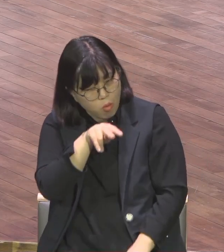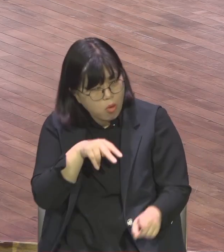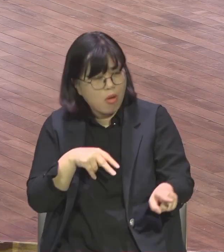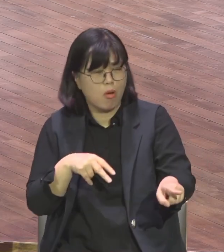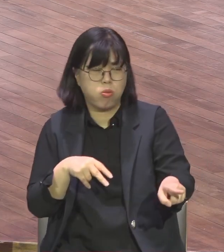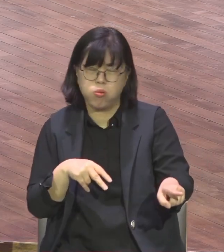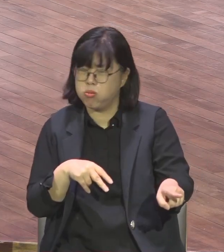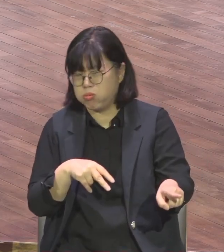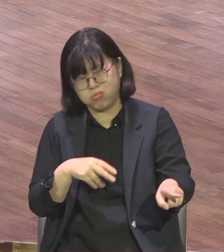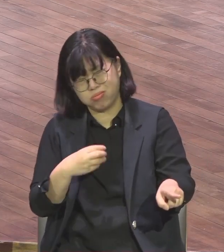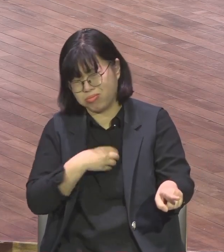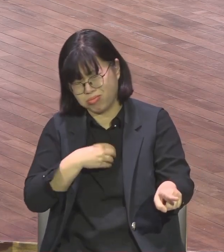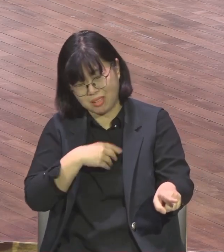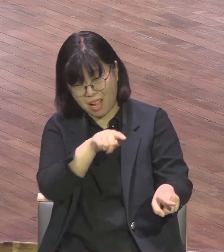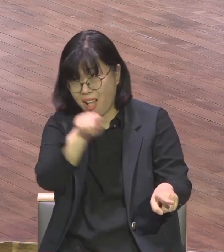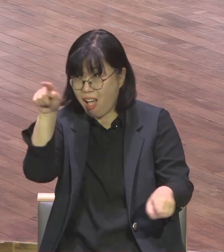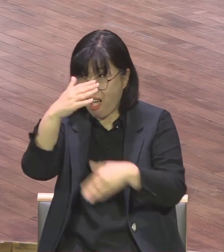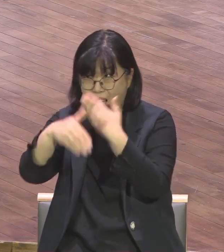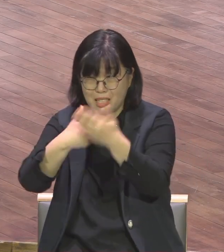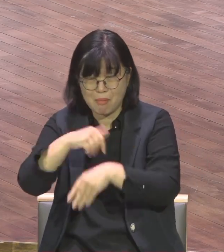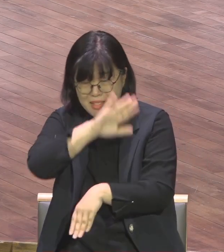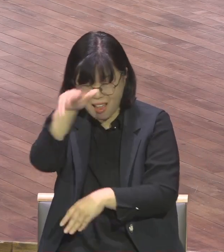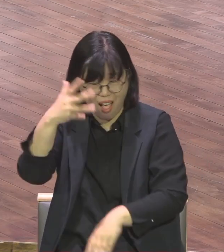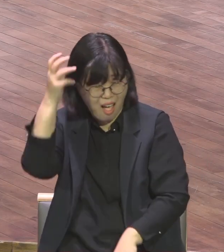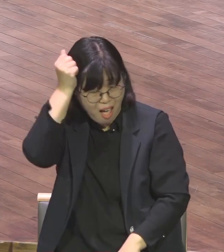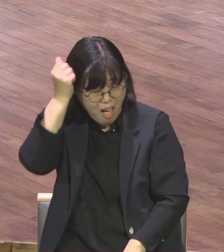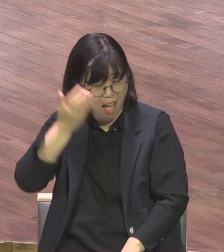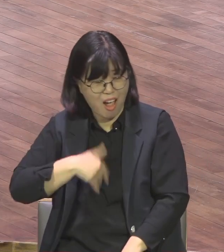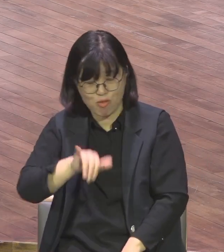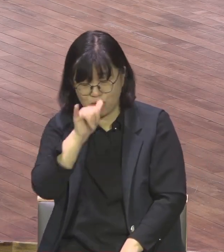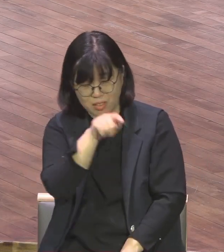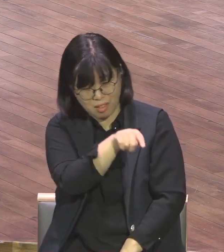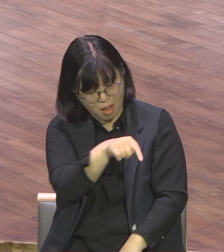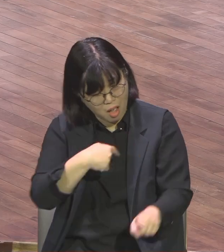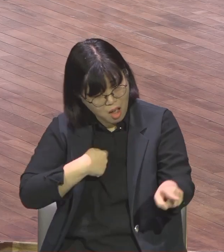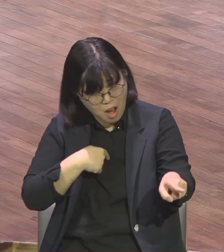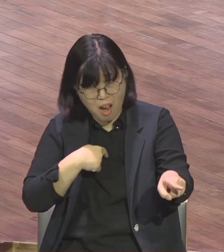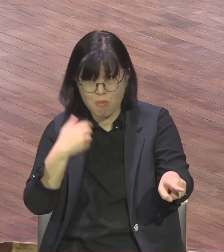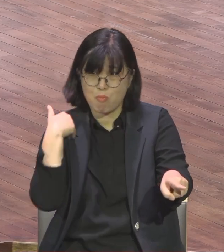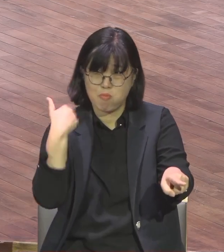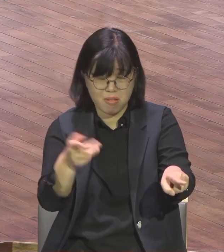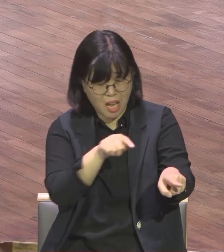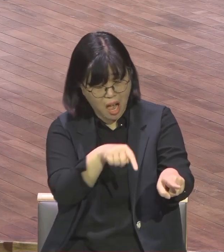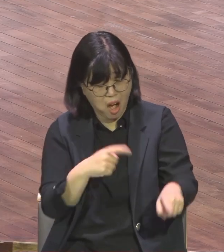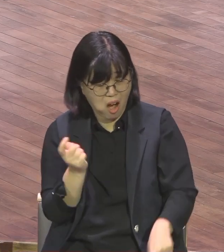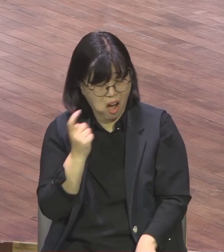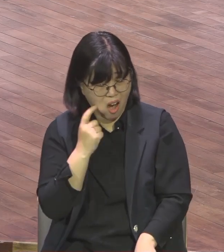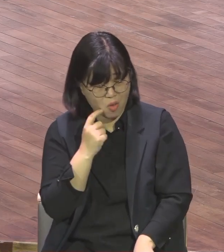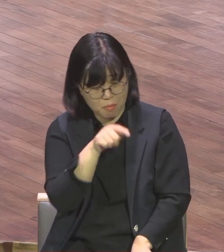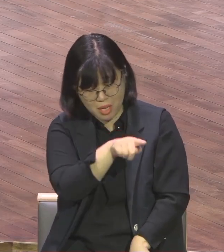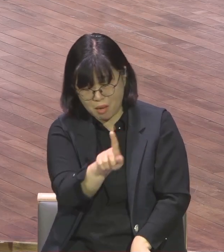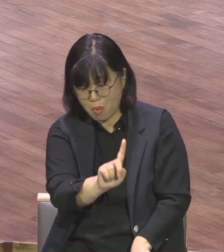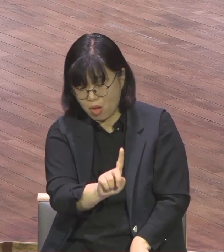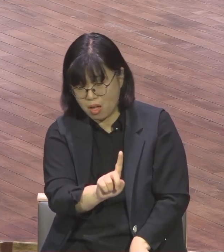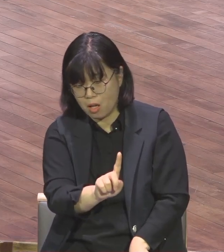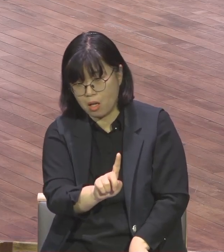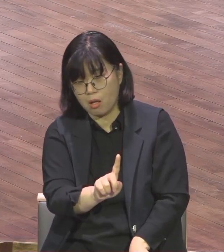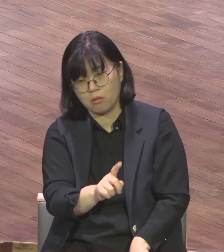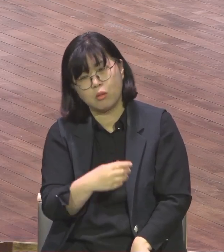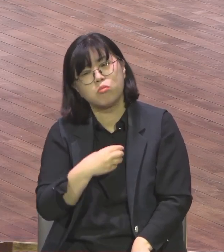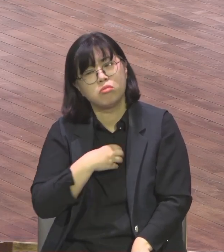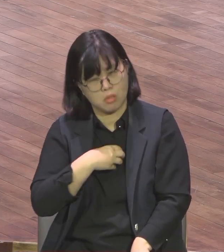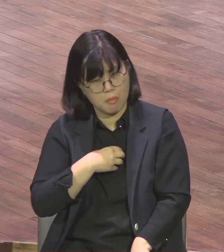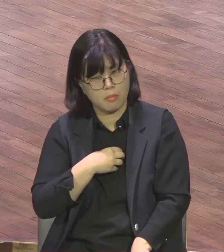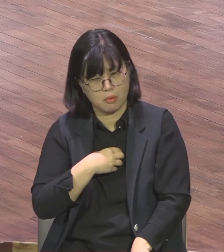그건 우리끼리 하는 말이에요. 통하는 사람끼리 하는 말. 저 친구 저 잠깐 떼이커네 하나님 약속하는 거 안 지켜. 저는 그런